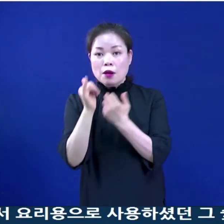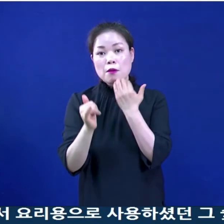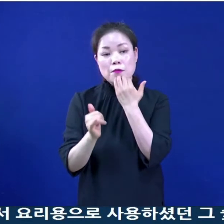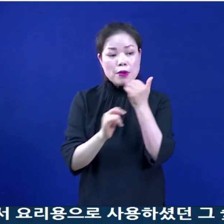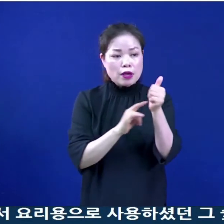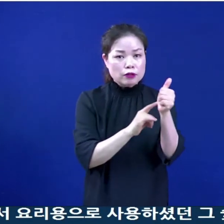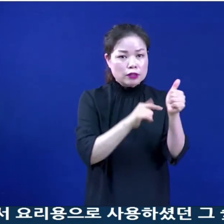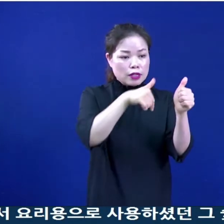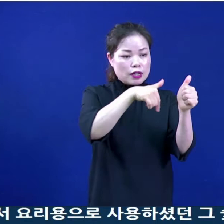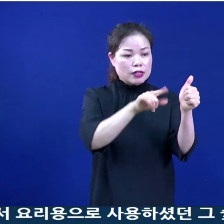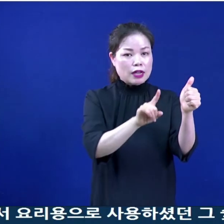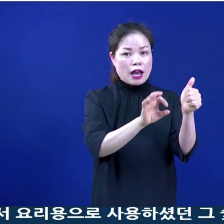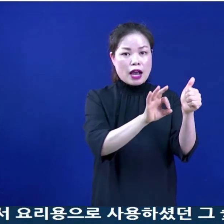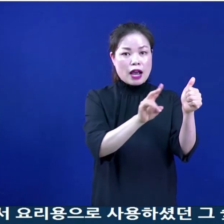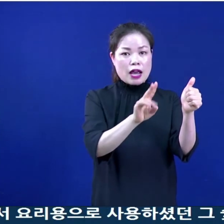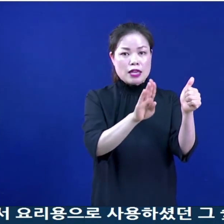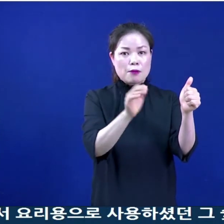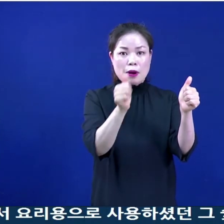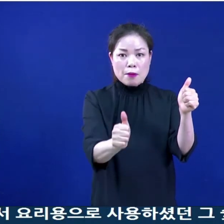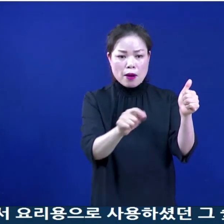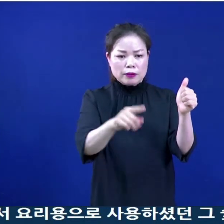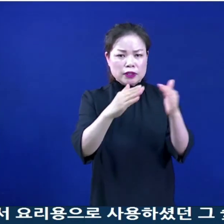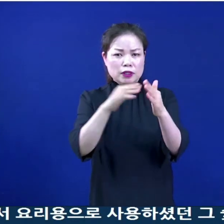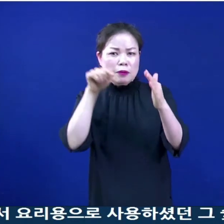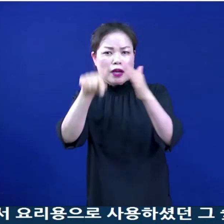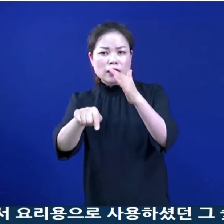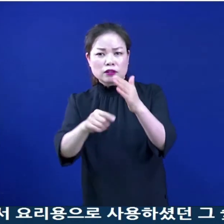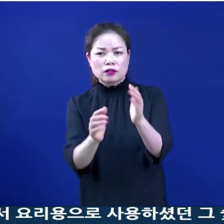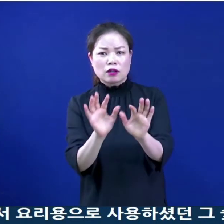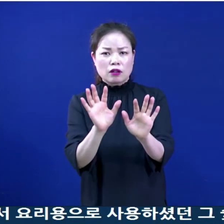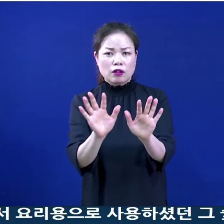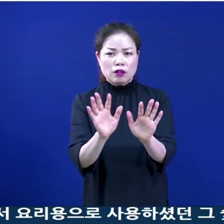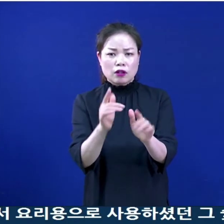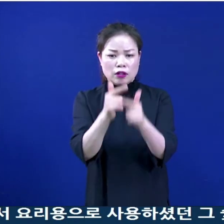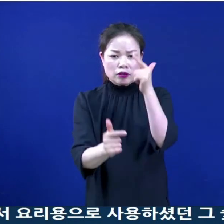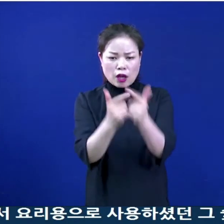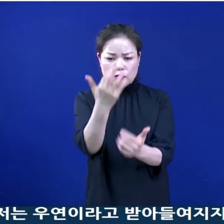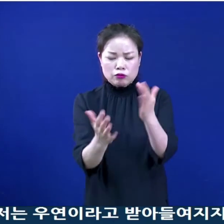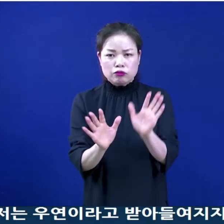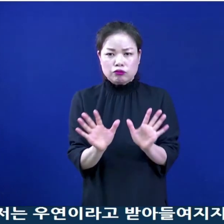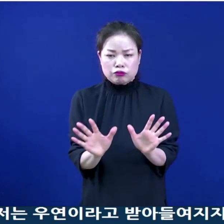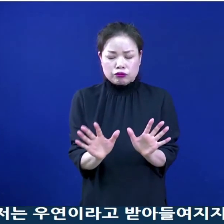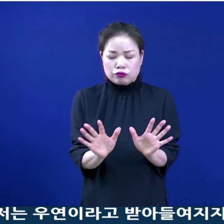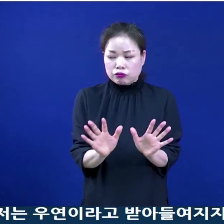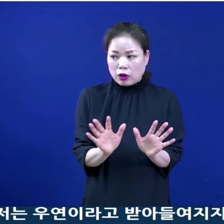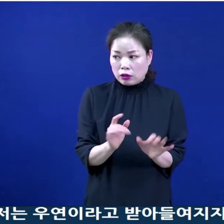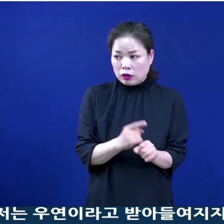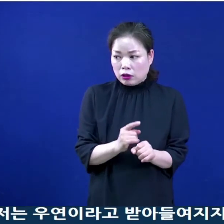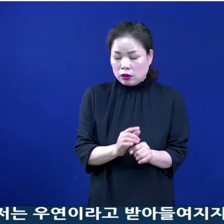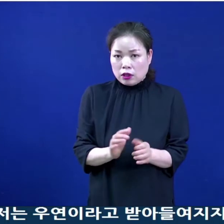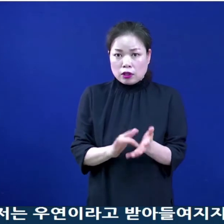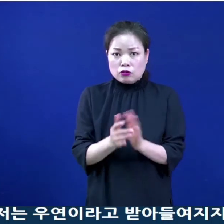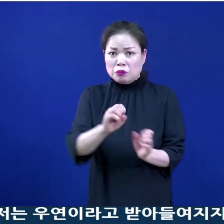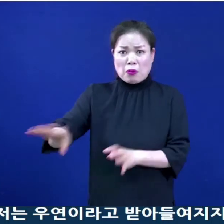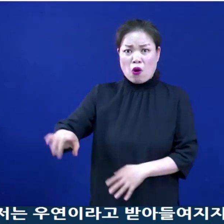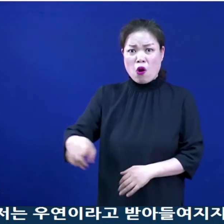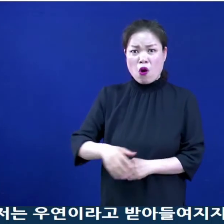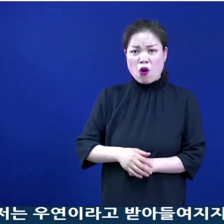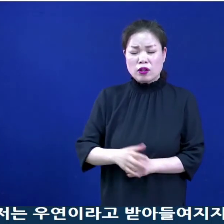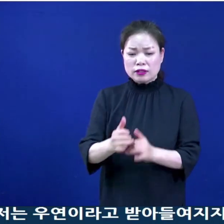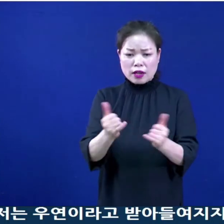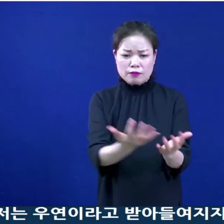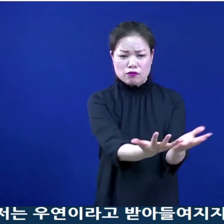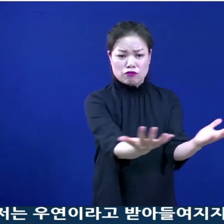베드로가 가야바의 집에 가서 숯불을 쬐다가 어떤 일이 있었습니까? 예수님을 부인하기 시작하는 겁니다. 숯불 쬐고 있을 때